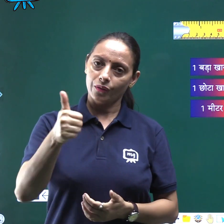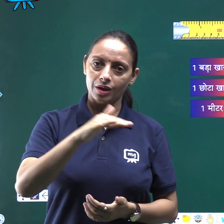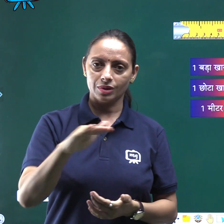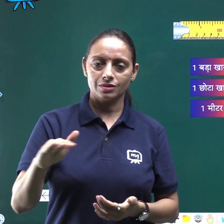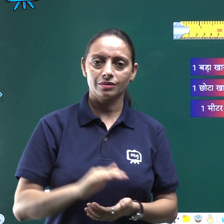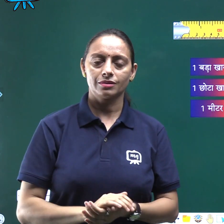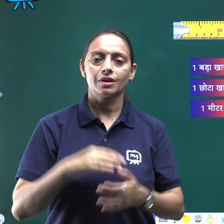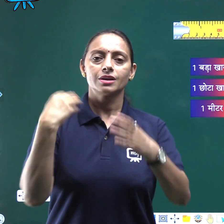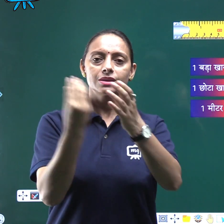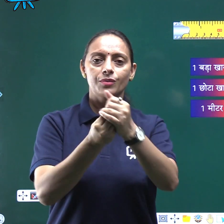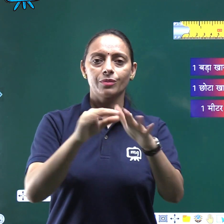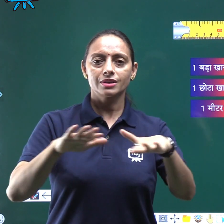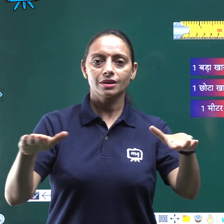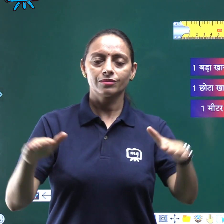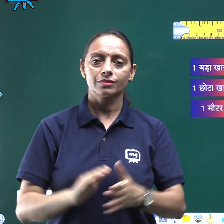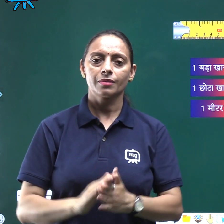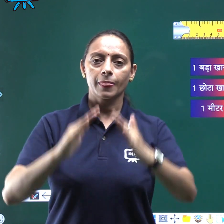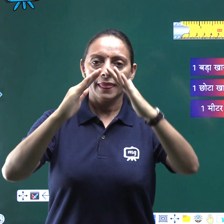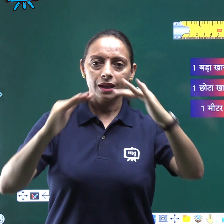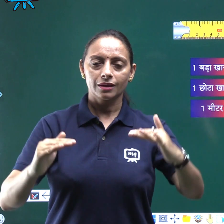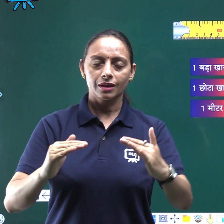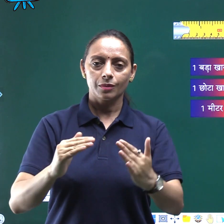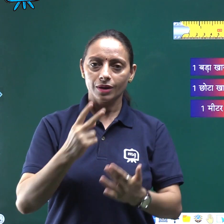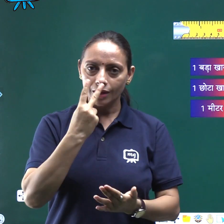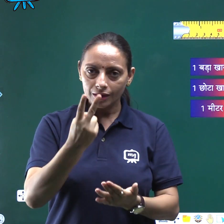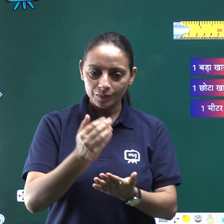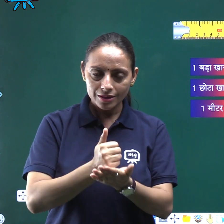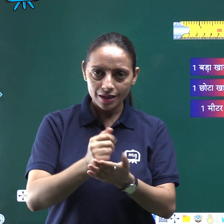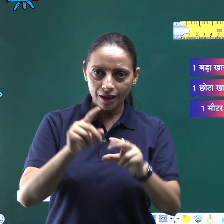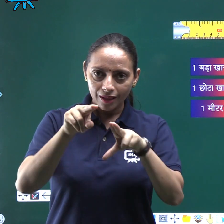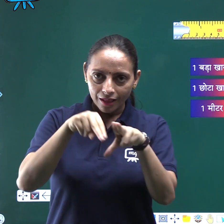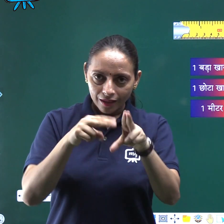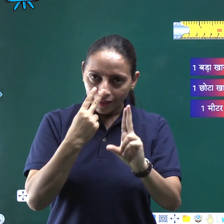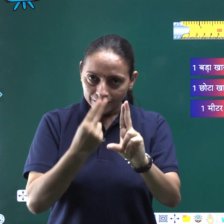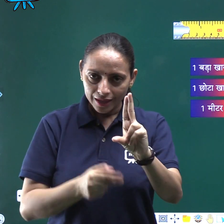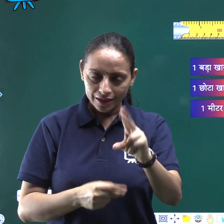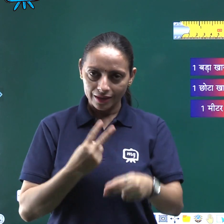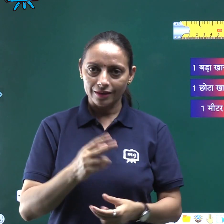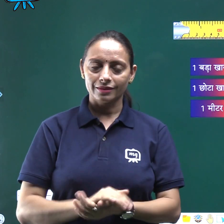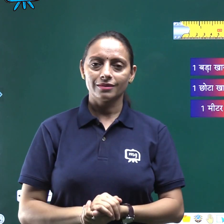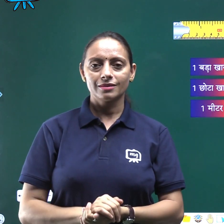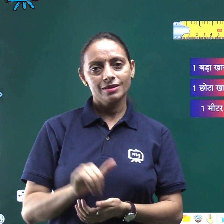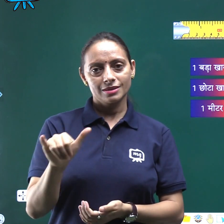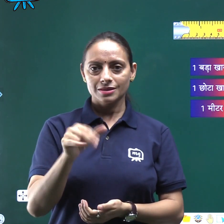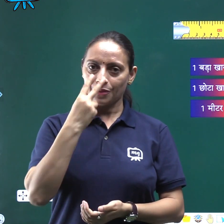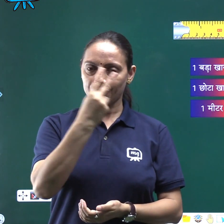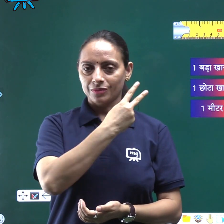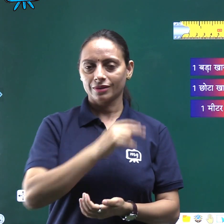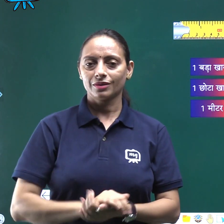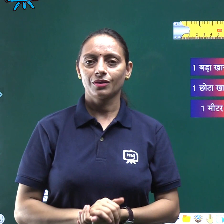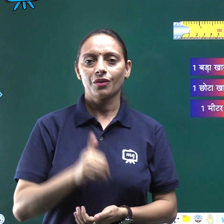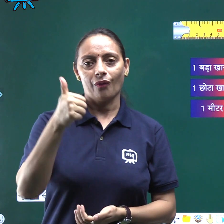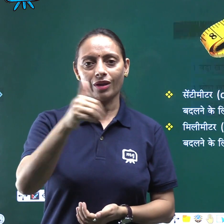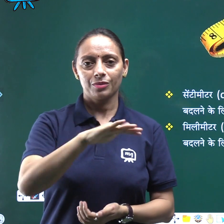बच्चों? सभी बच्चे घर पर अपना स्केल देखेंगे और इसी तरह समझेंगे,